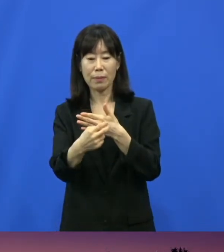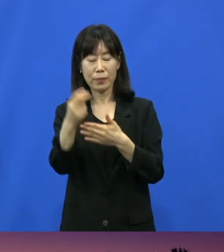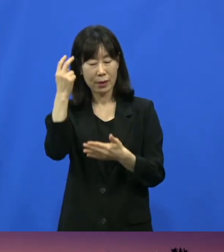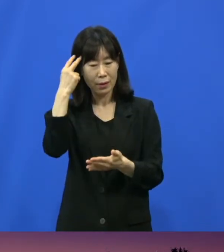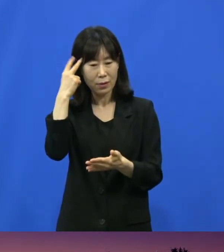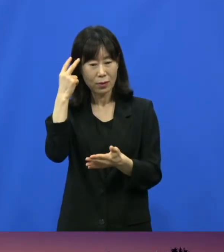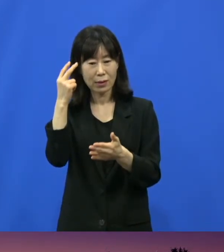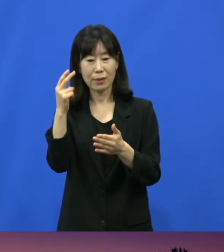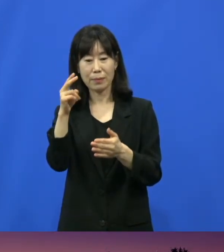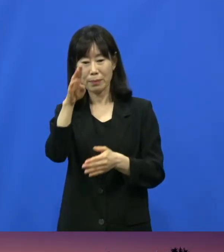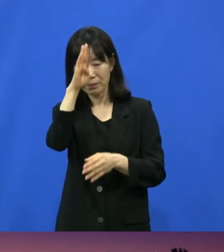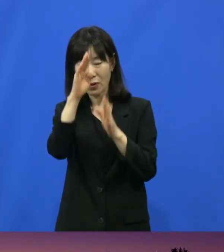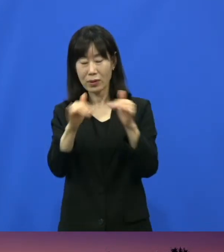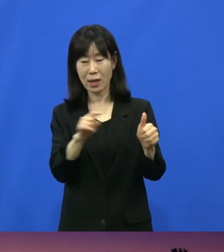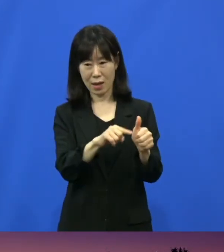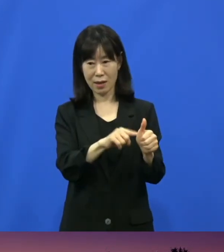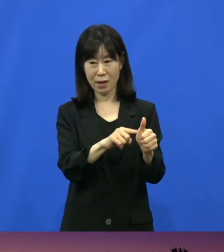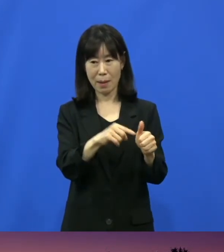여러분